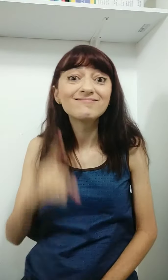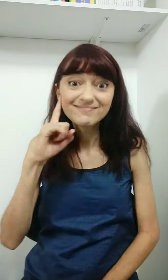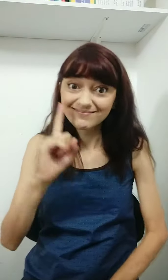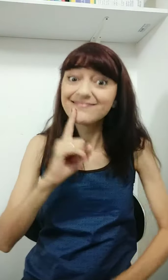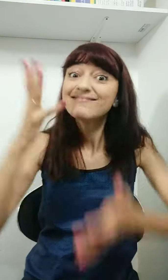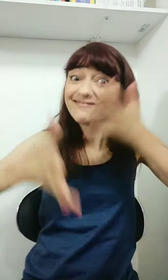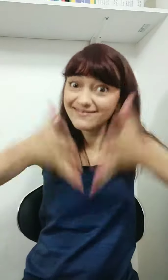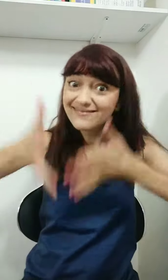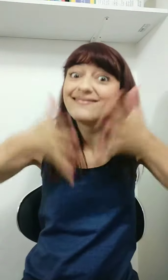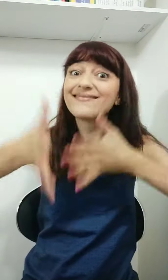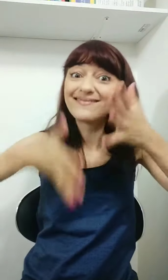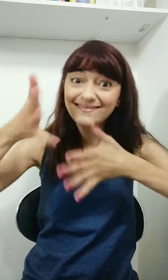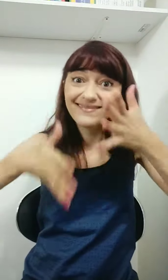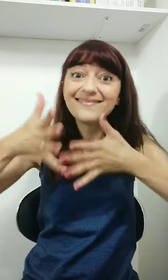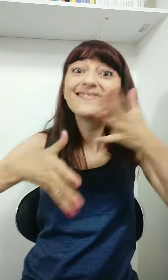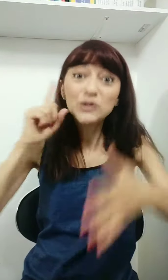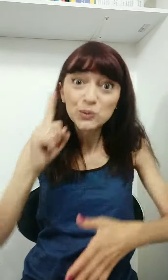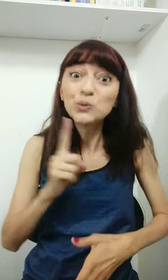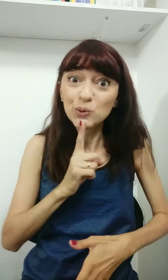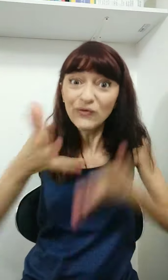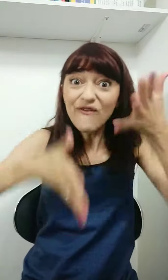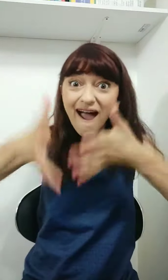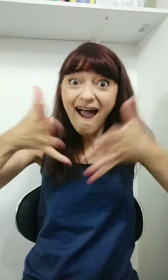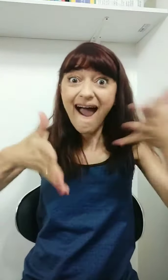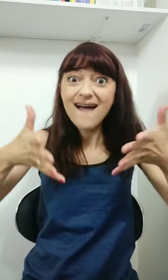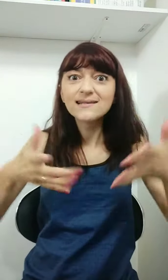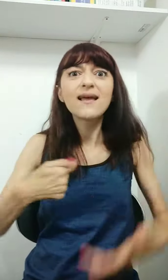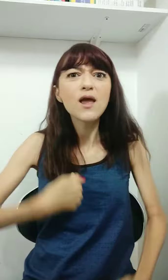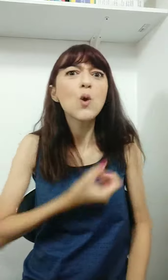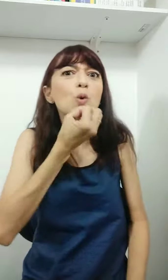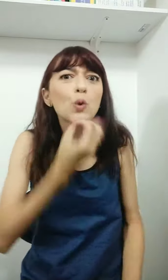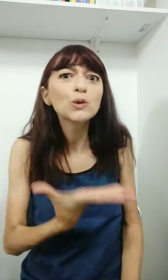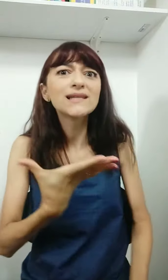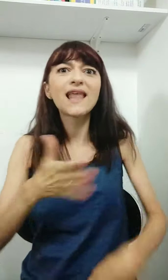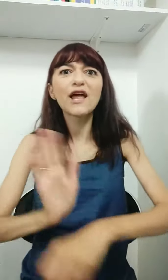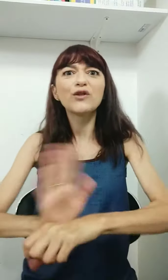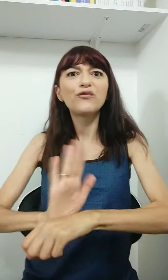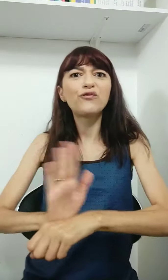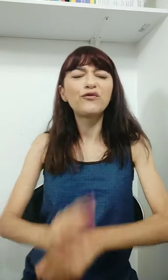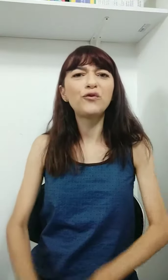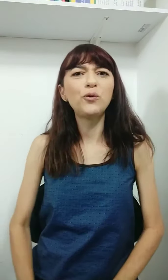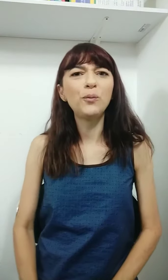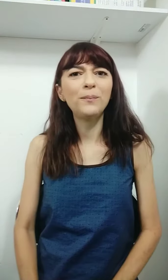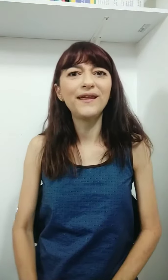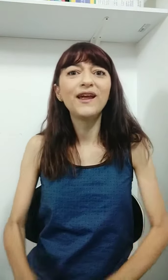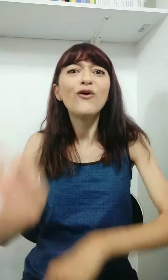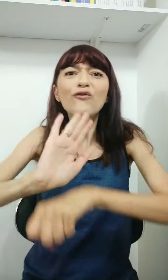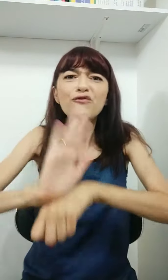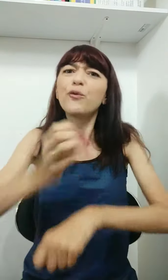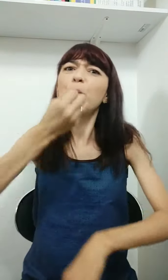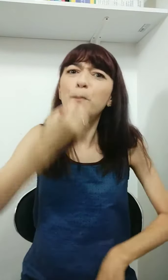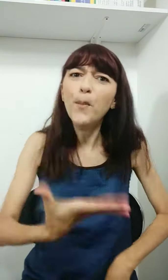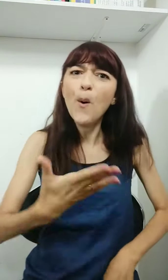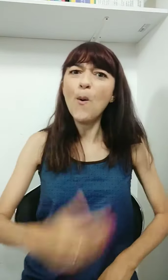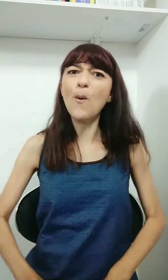esse contexto. Eu já vi, né, vários amigos meus surdos, eu já fiz para esse contexto. Então, eu posso também trazer